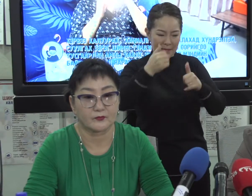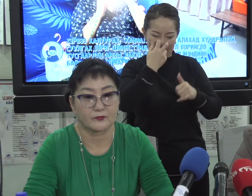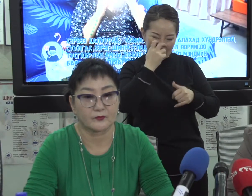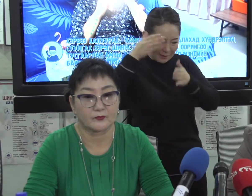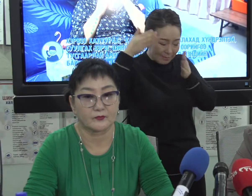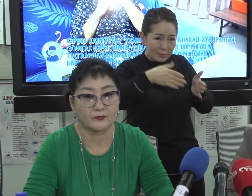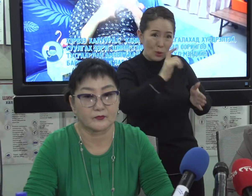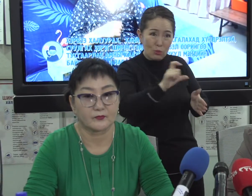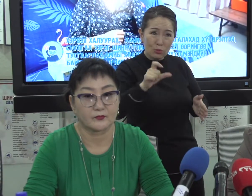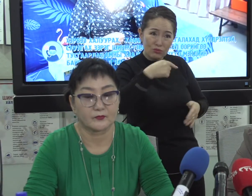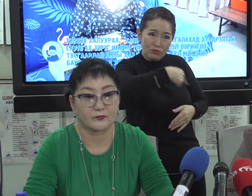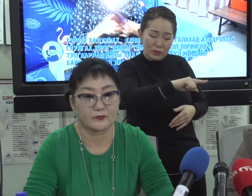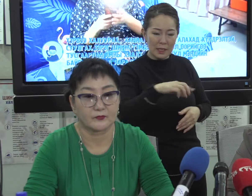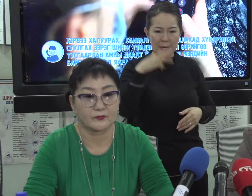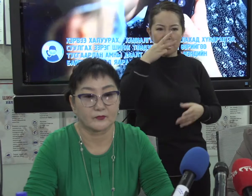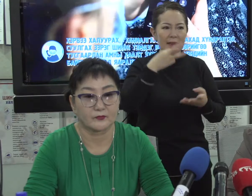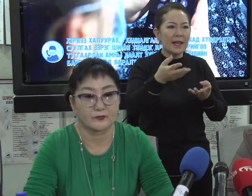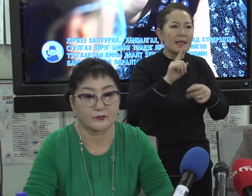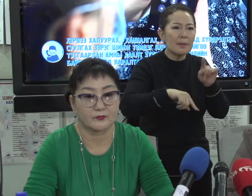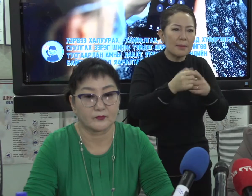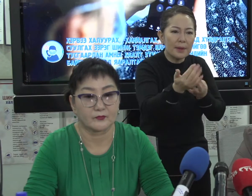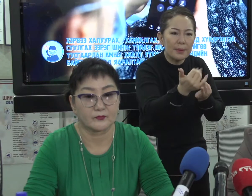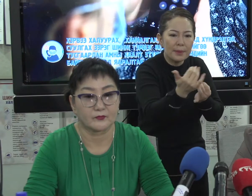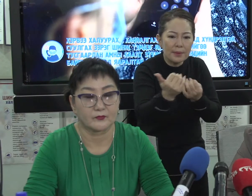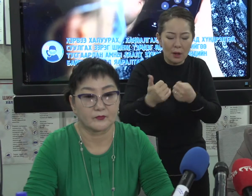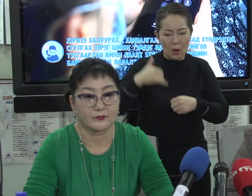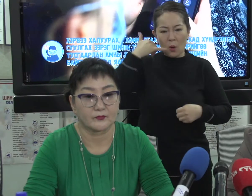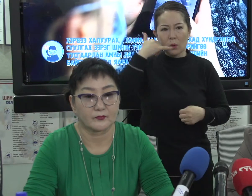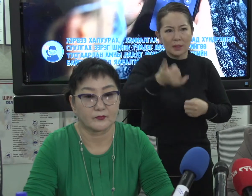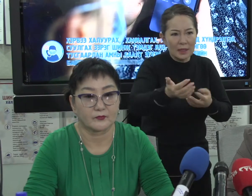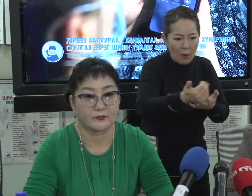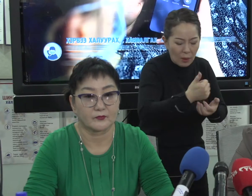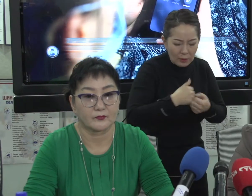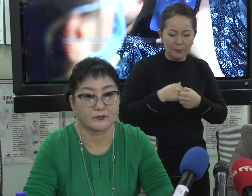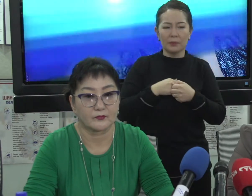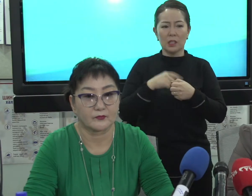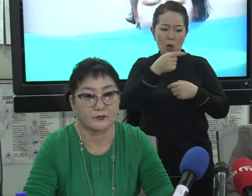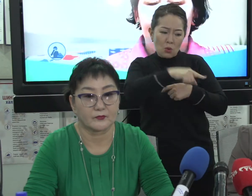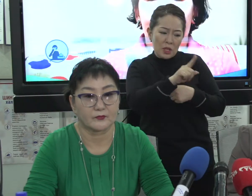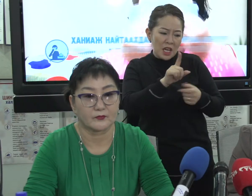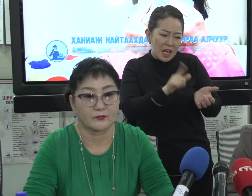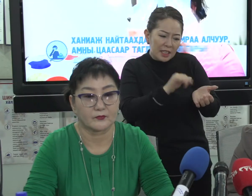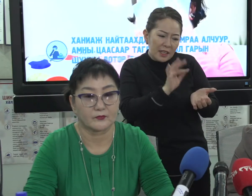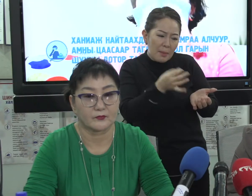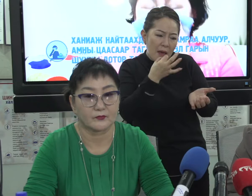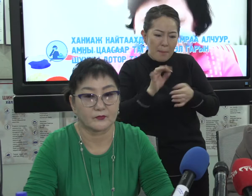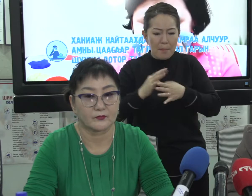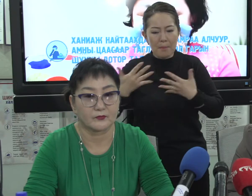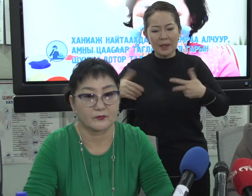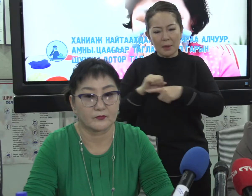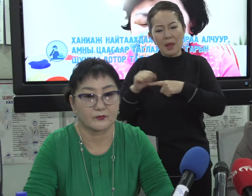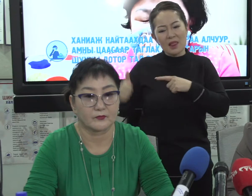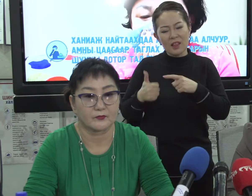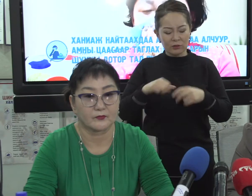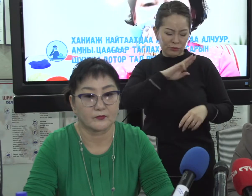байдаг хүмүүсийнхаа мэдээллийг сайн авах, гар утсыг авах, тэдэнд байнга хэрэгэлдэг ийм хэрэгслийн бол бэлэн байлгах энэ чиглэлд нь